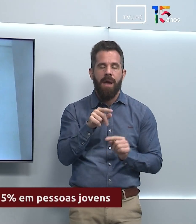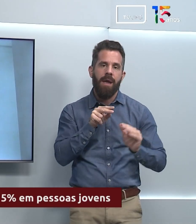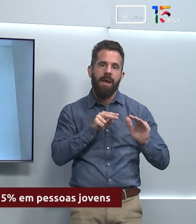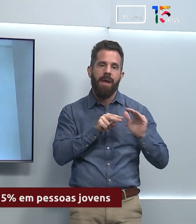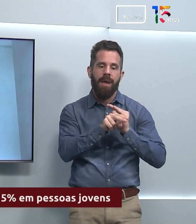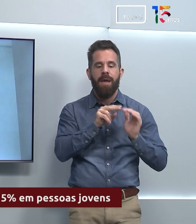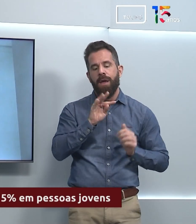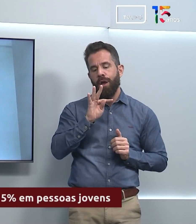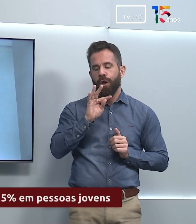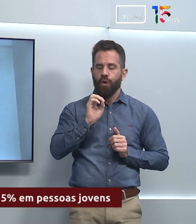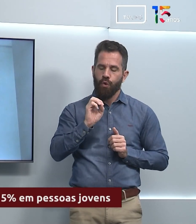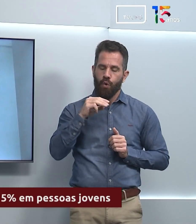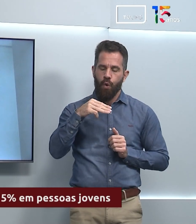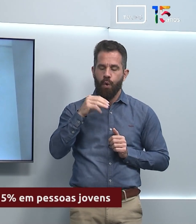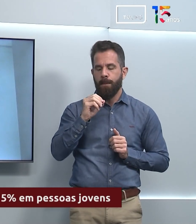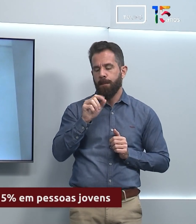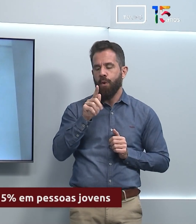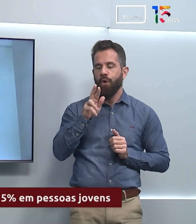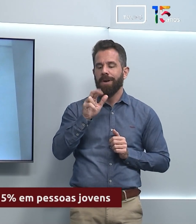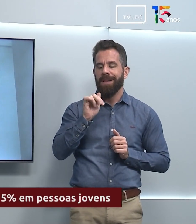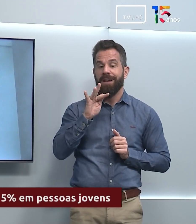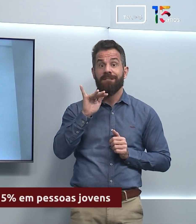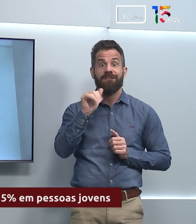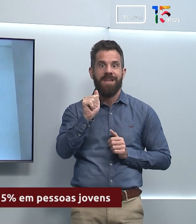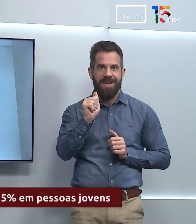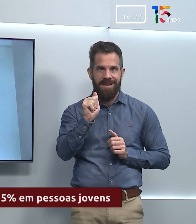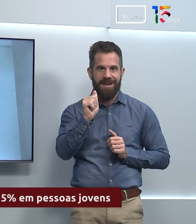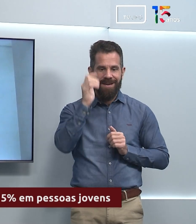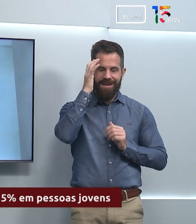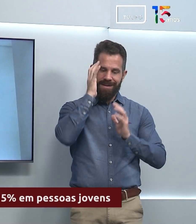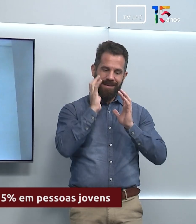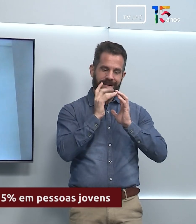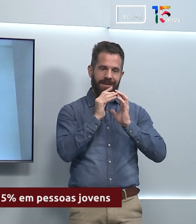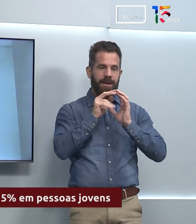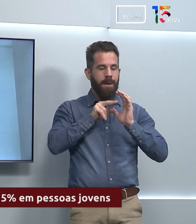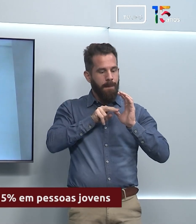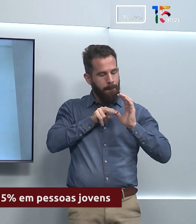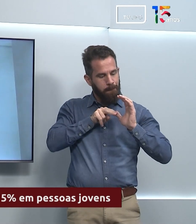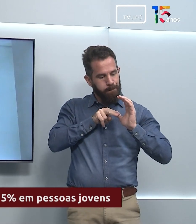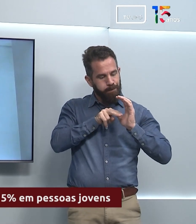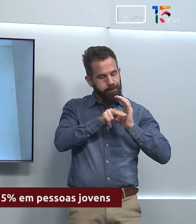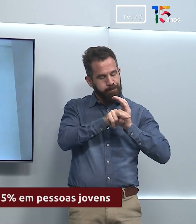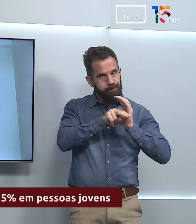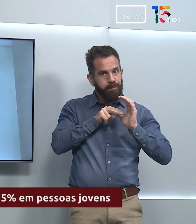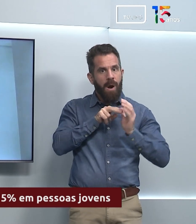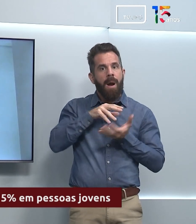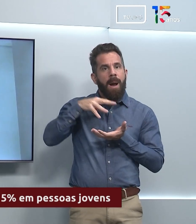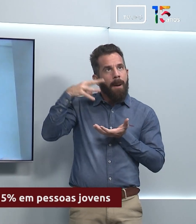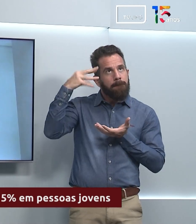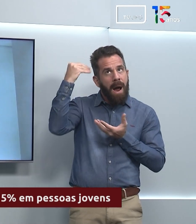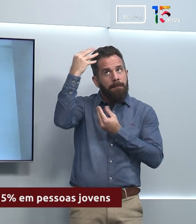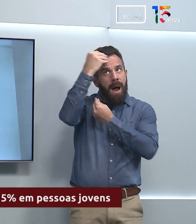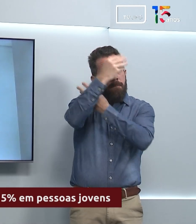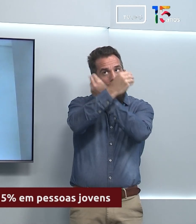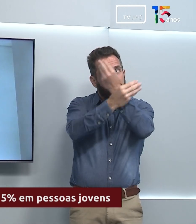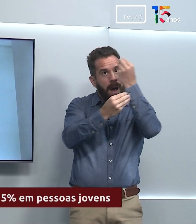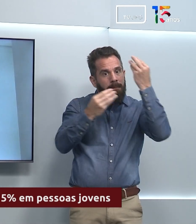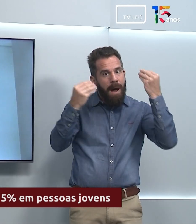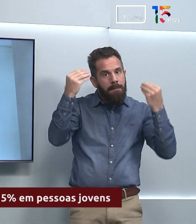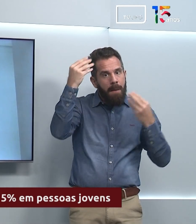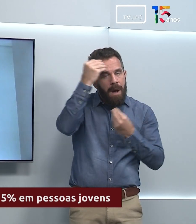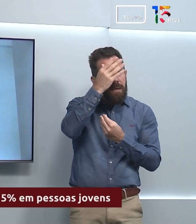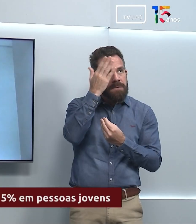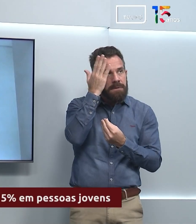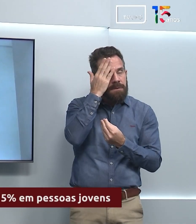que é um exame de imagem em que a gente vai identificar ali se o paciente está tendo uma isquemia ou uma hemorragia, que são os principais tipos